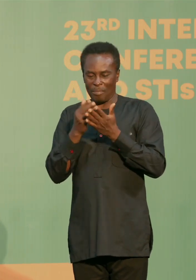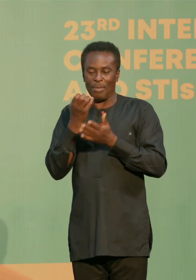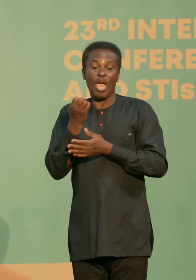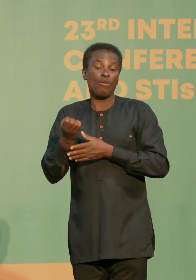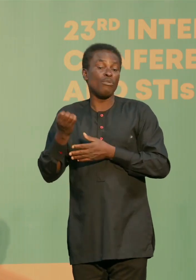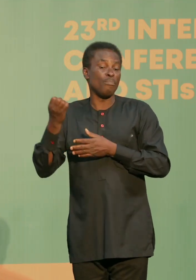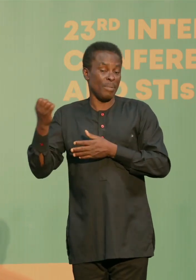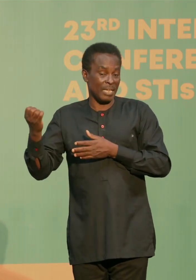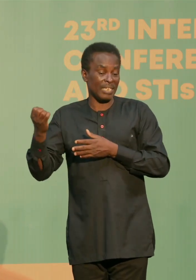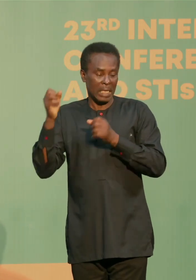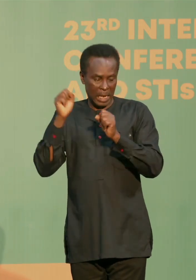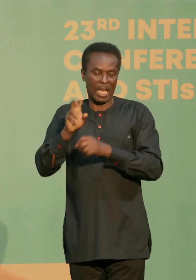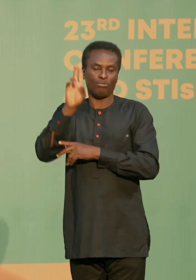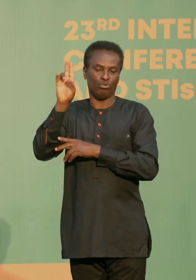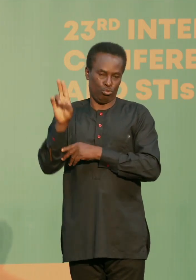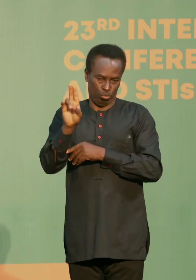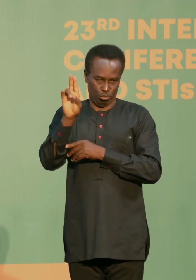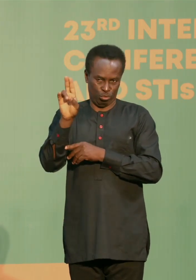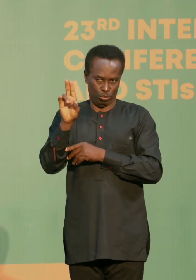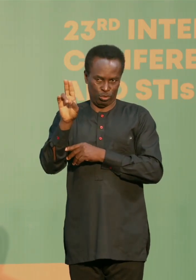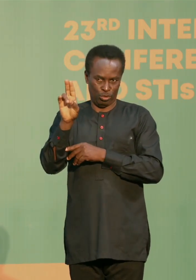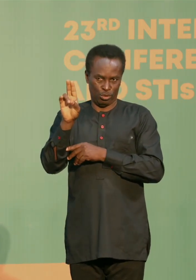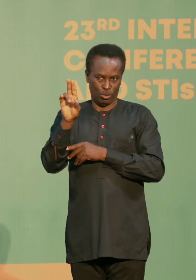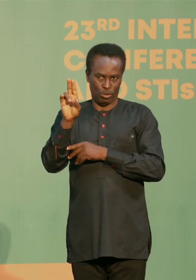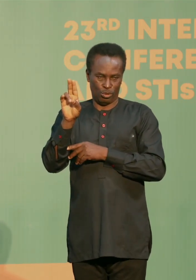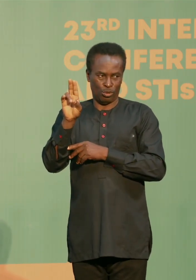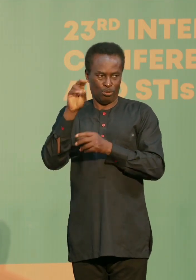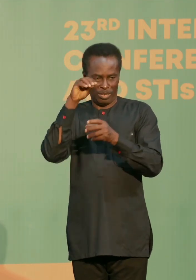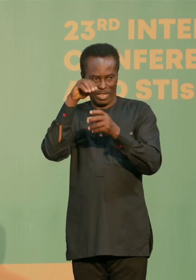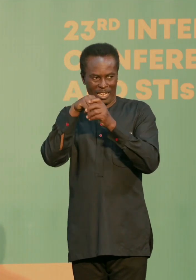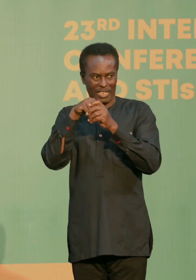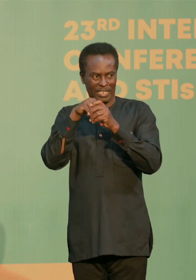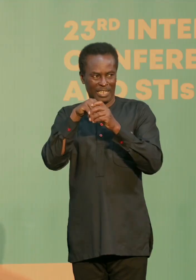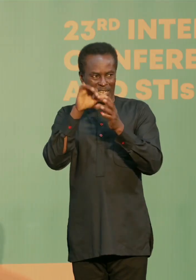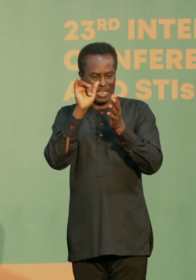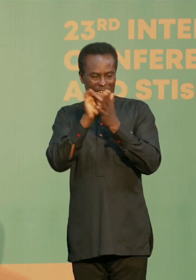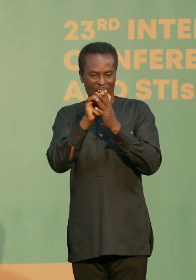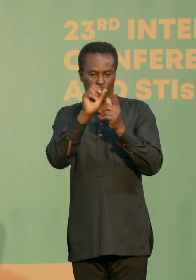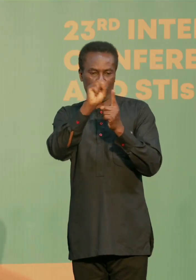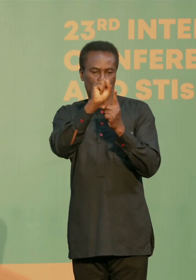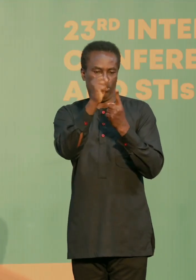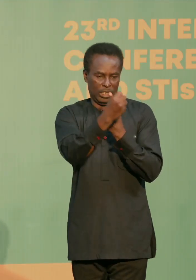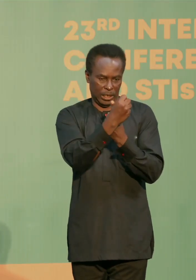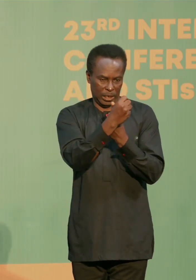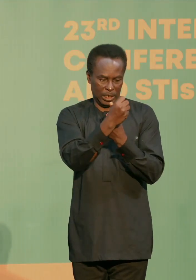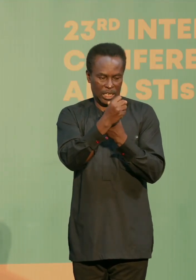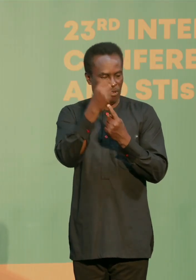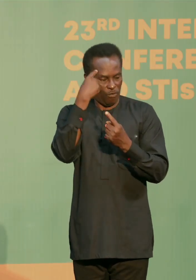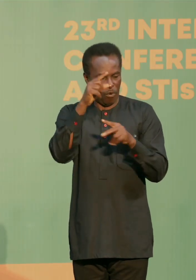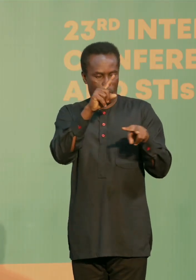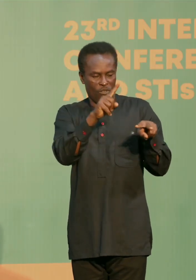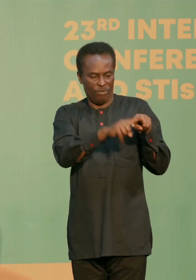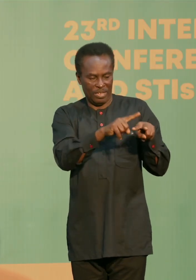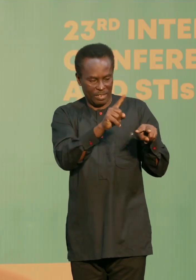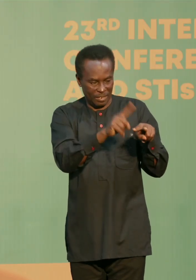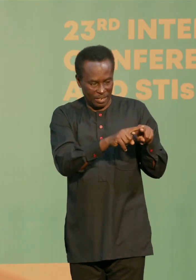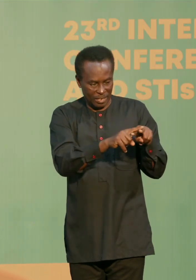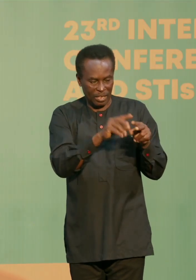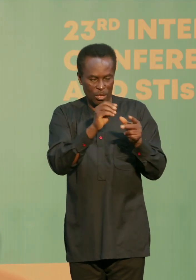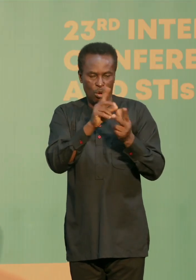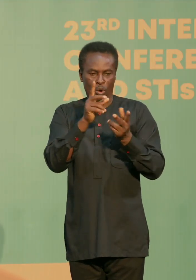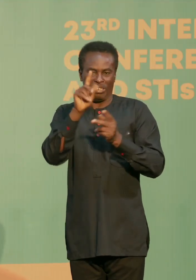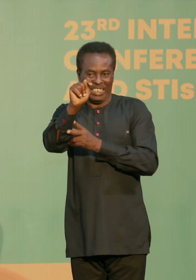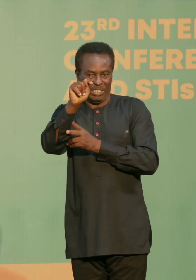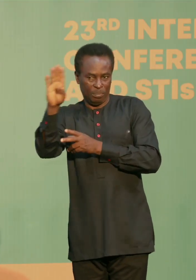pouvons utiliser. Ces équipements sont déjà utilisés dans les contextes de COVID-19, VIH, tuberculose,